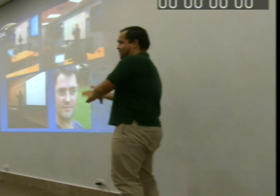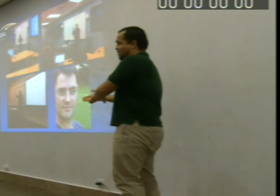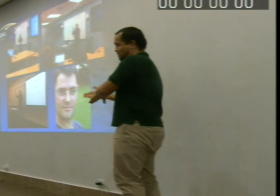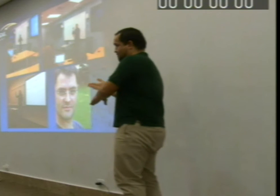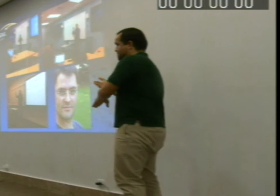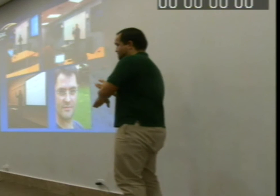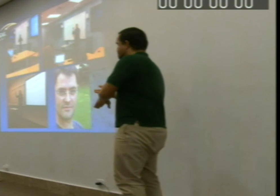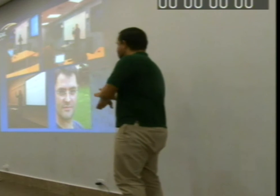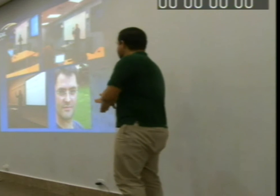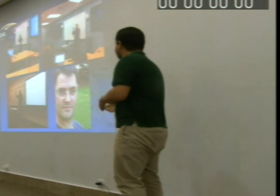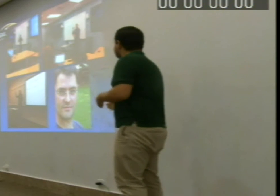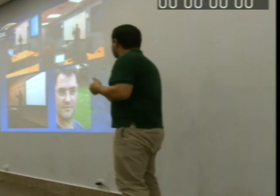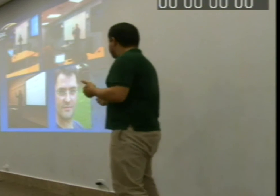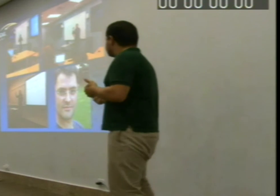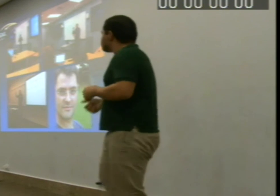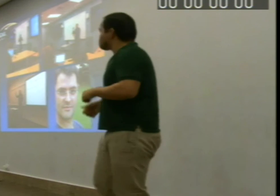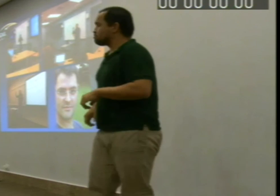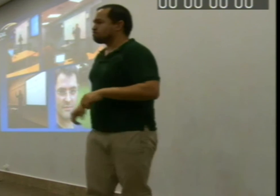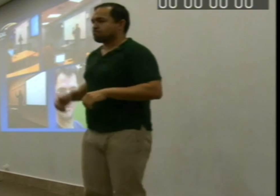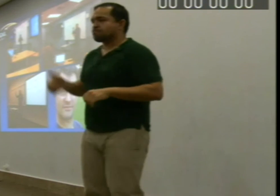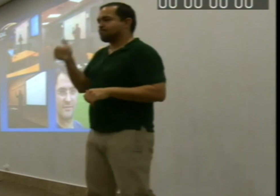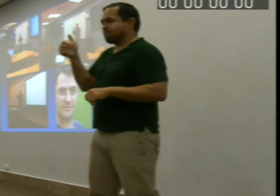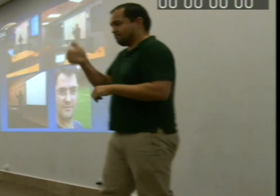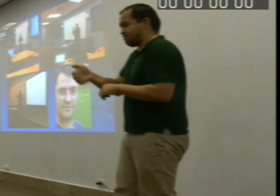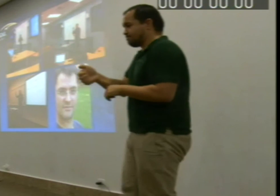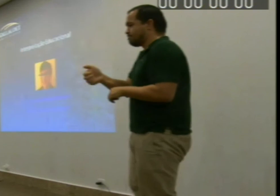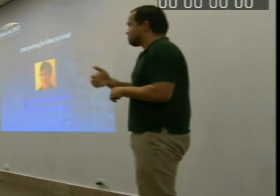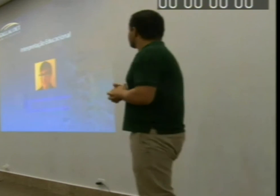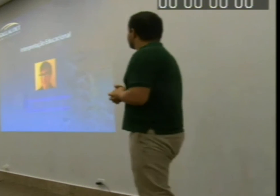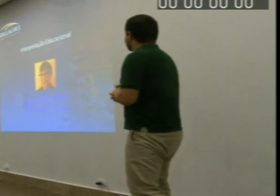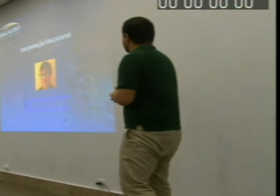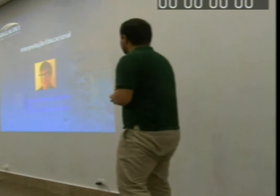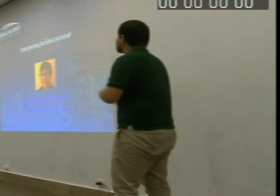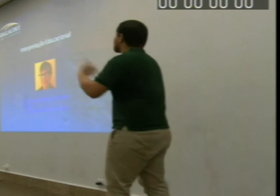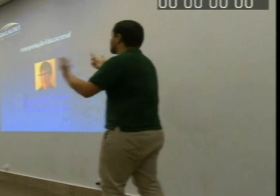língua inglês americana branco do das pessoas